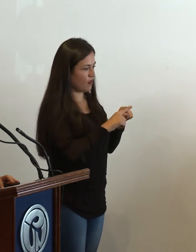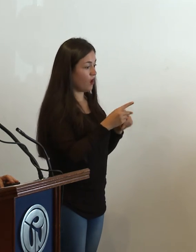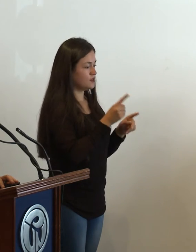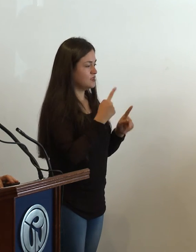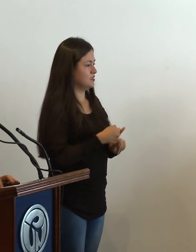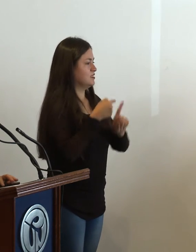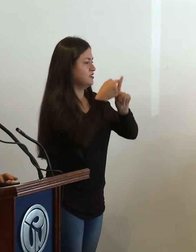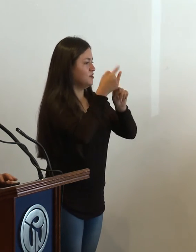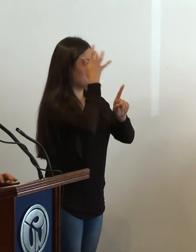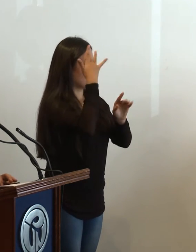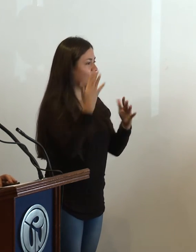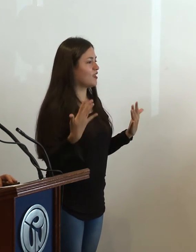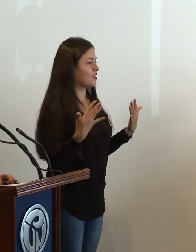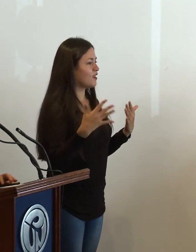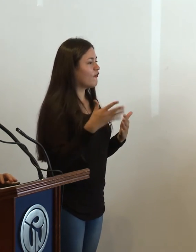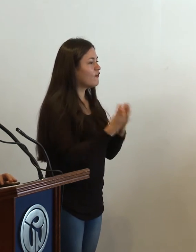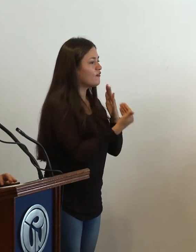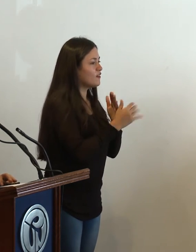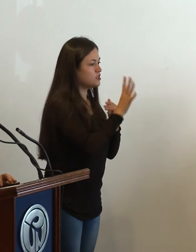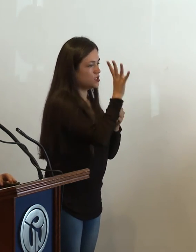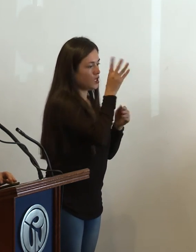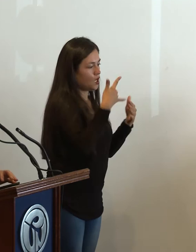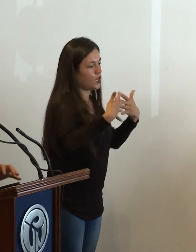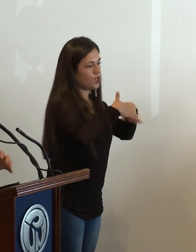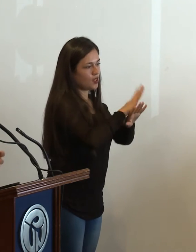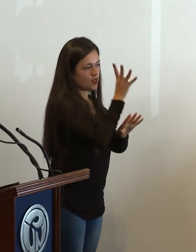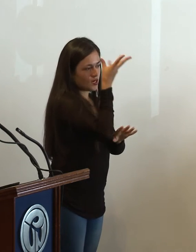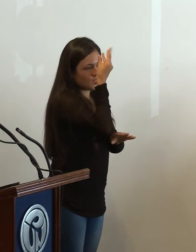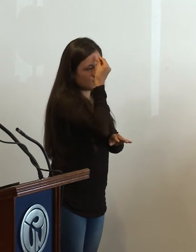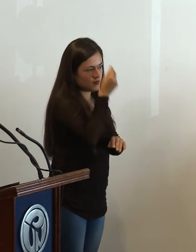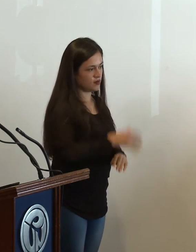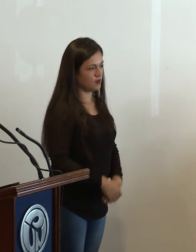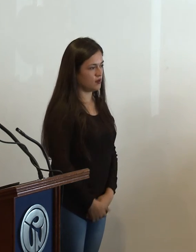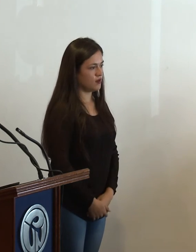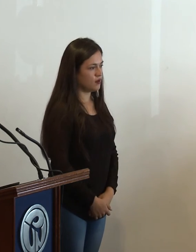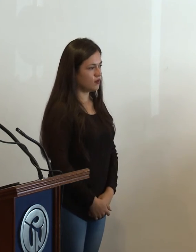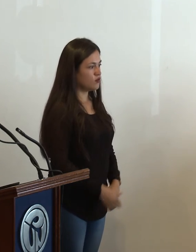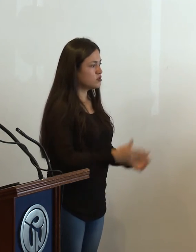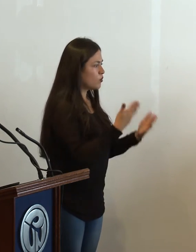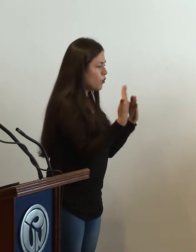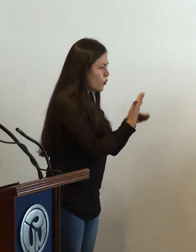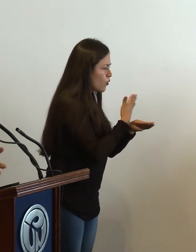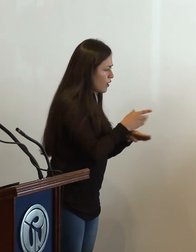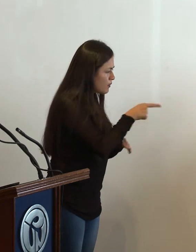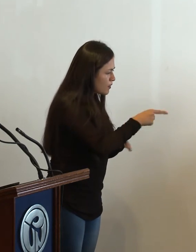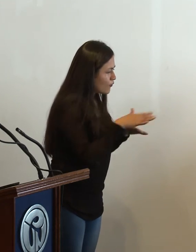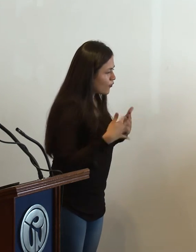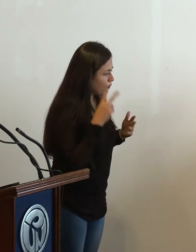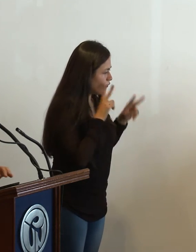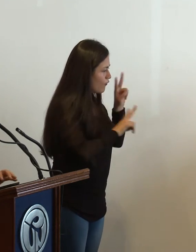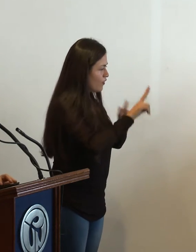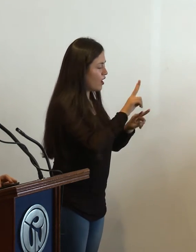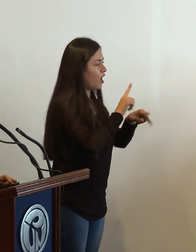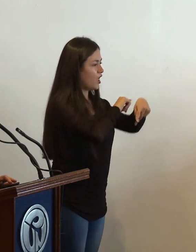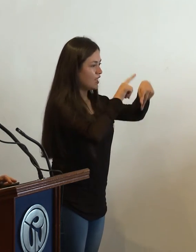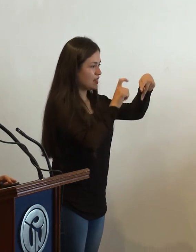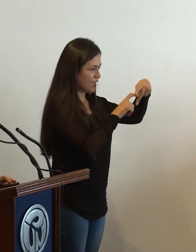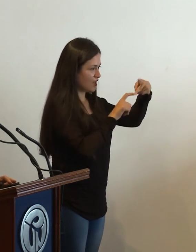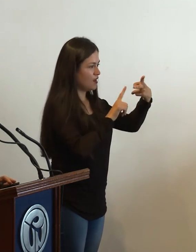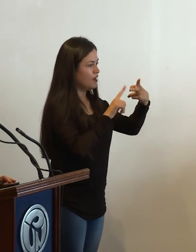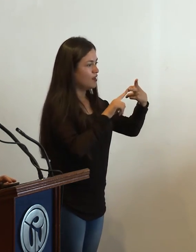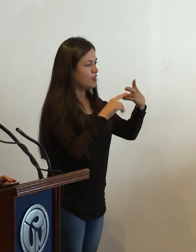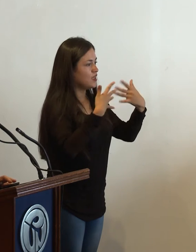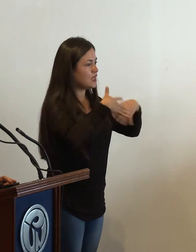aporte sustancial en cómo podemos abordar este tipo de problemáticas de manera integral y de